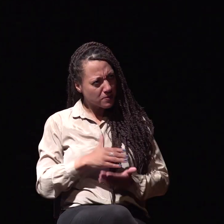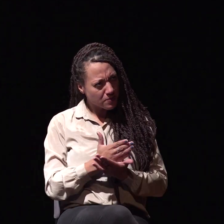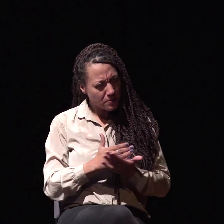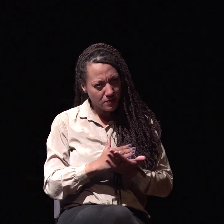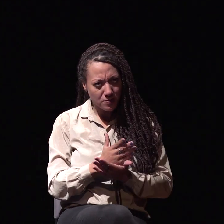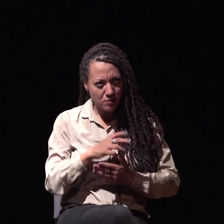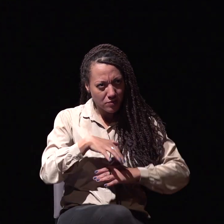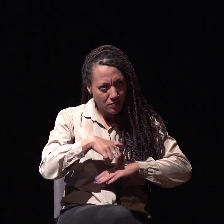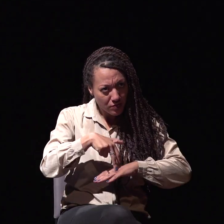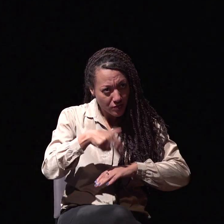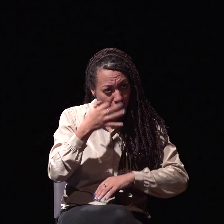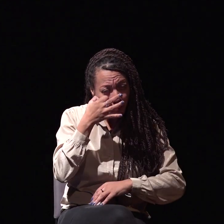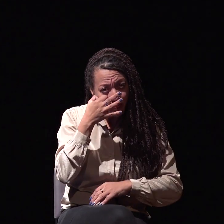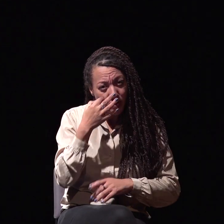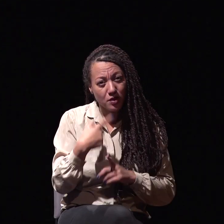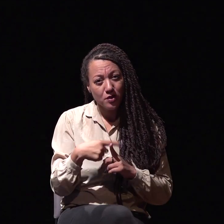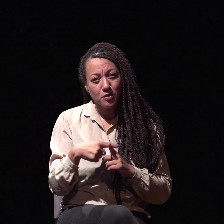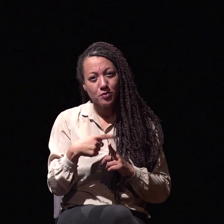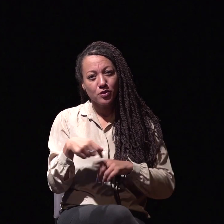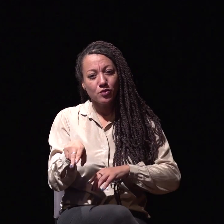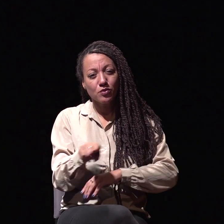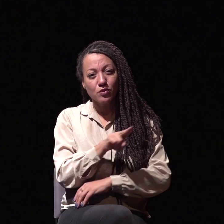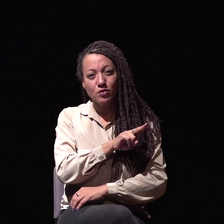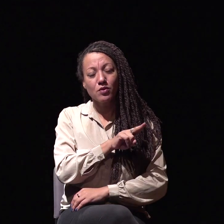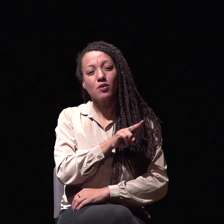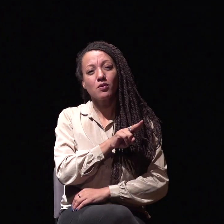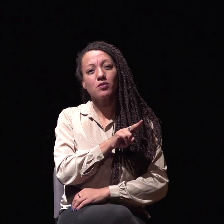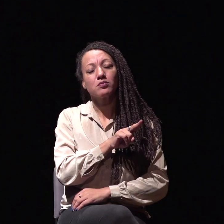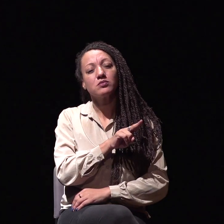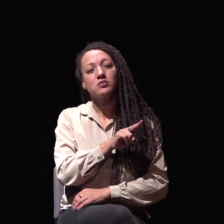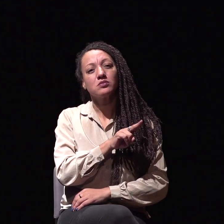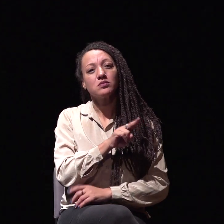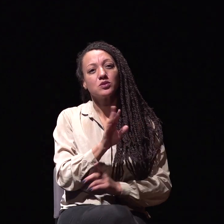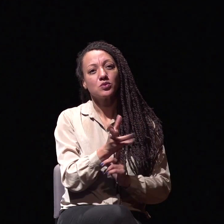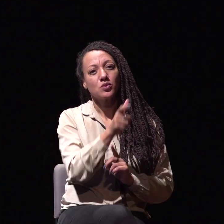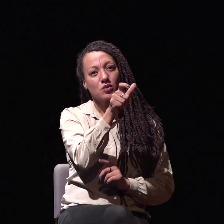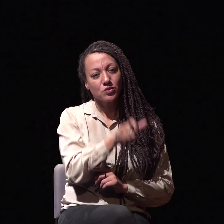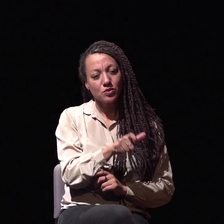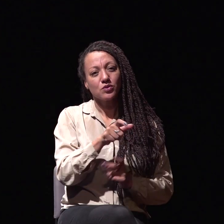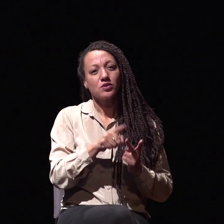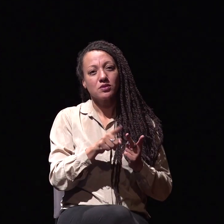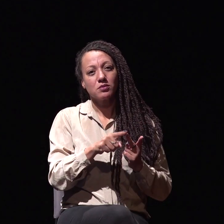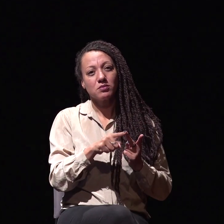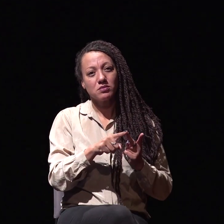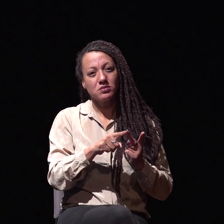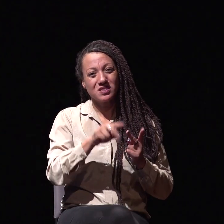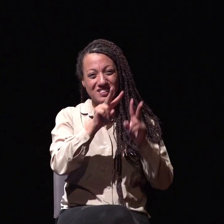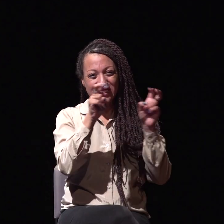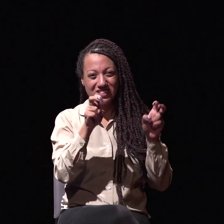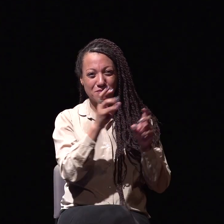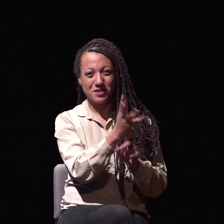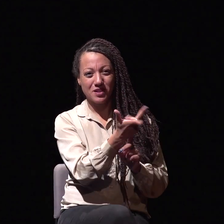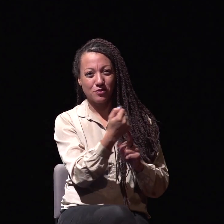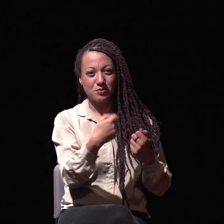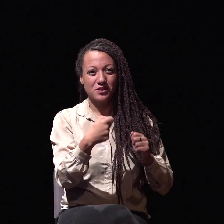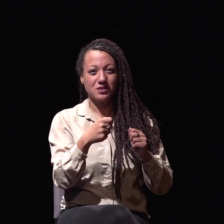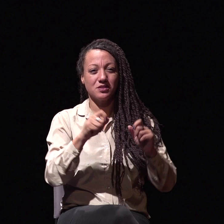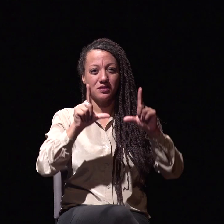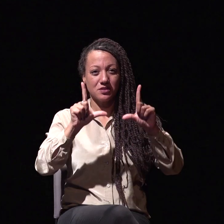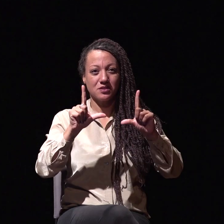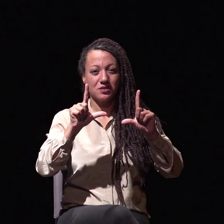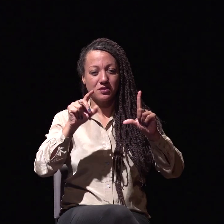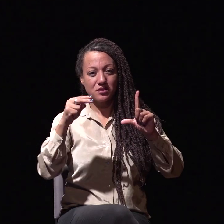ler os dados técnicos, o nome do autor e o título das obras apresentadas, é preciso olhar atrás dos